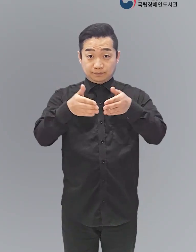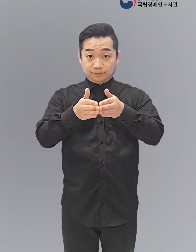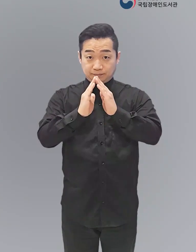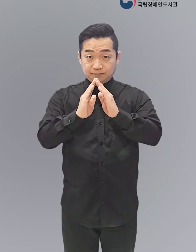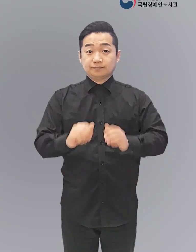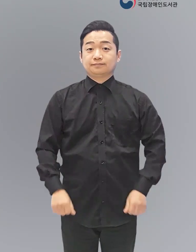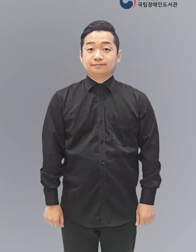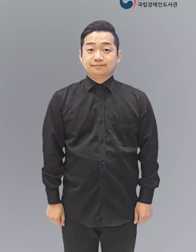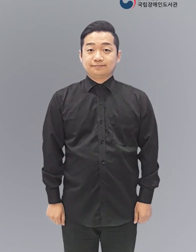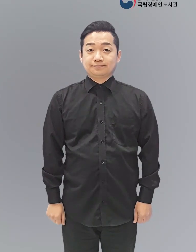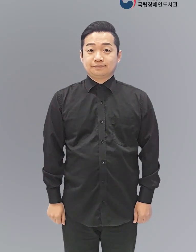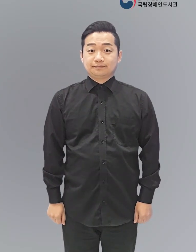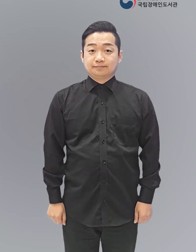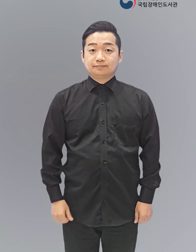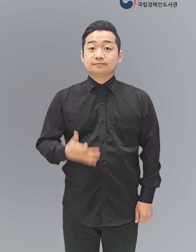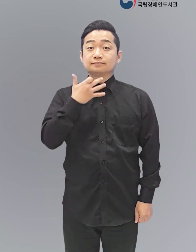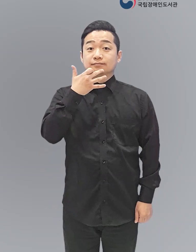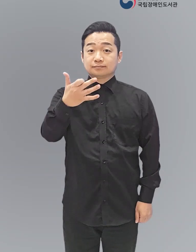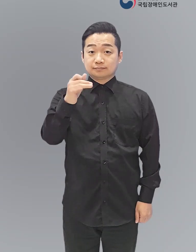(16세) 스타트업 창업,